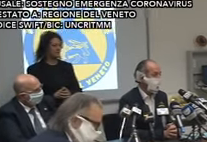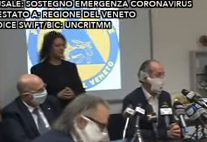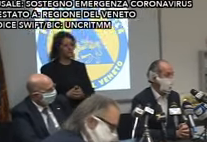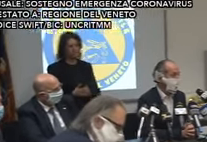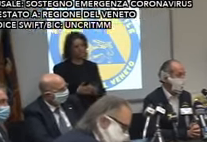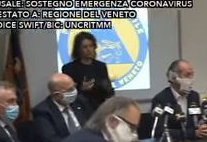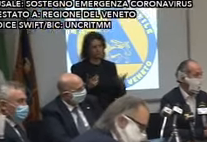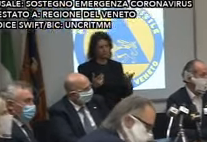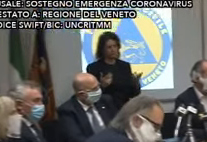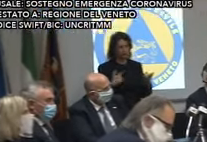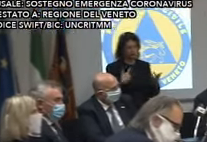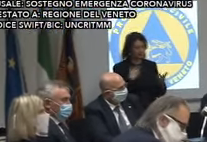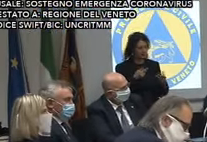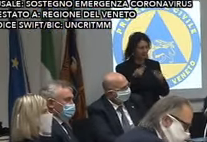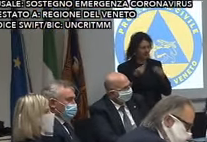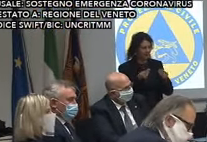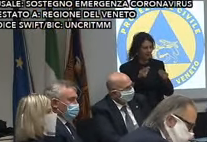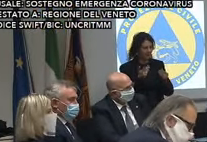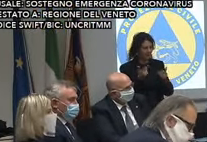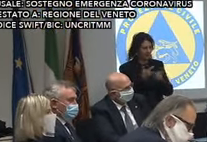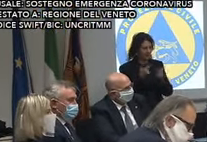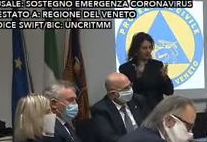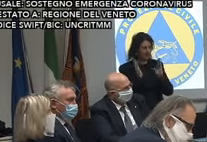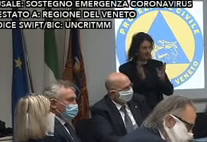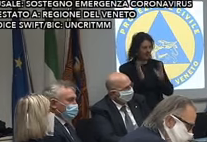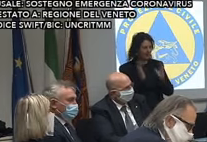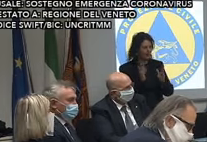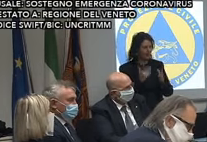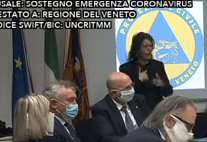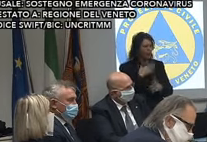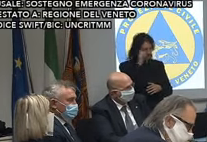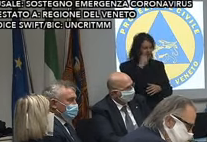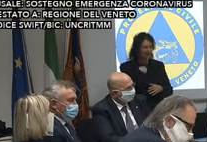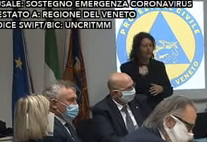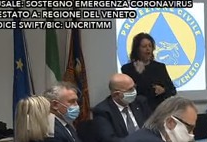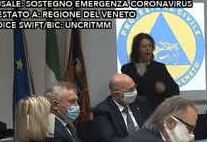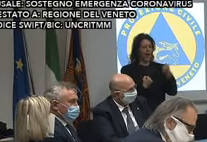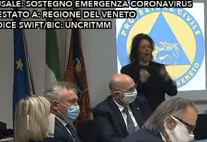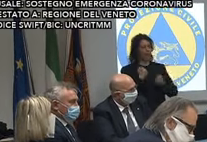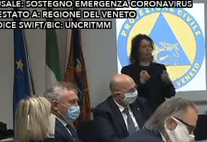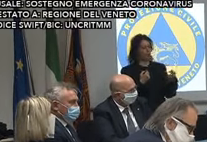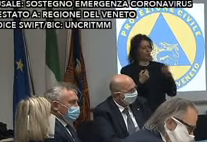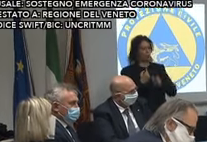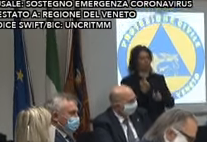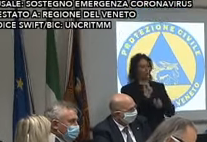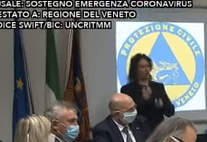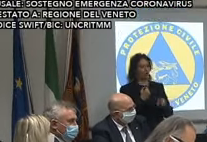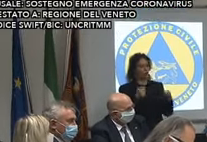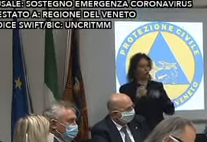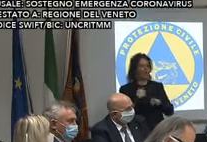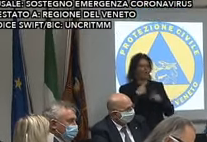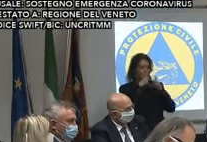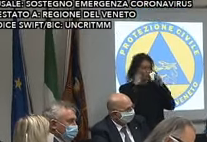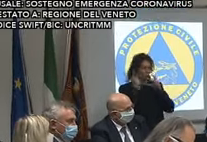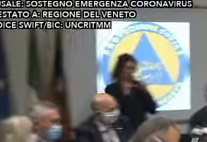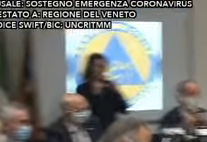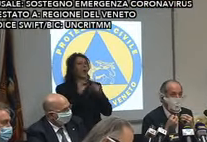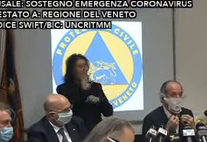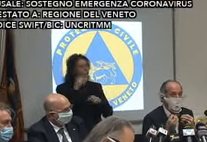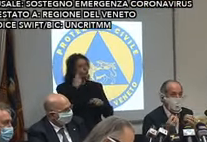essere una sciccheria pericolosa, nel senso che capisco anch'io in auto non ce l'ho, e vedo tanti che ce l'hanno in auto che magari sono ancora più